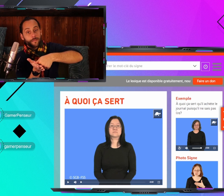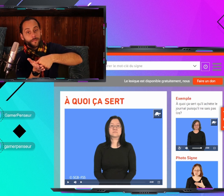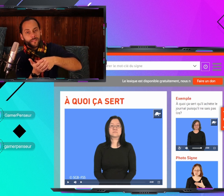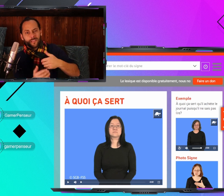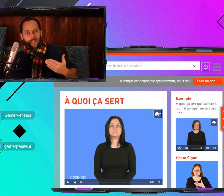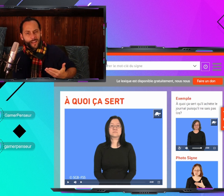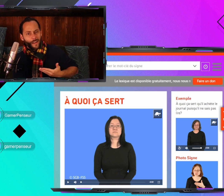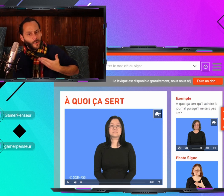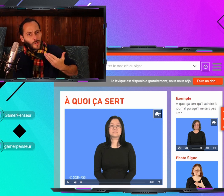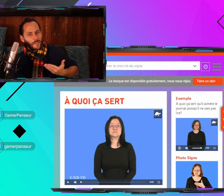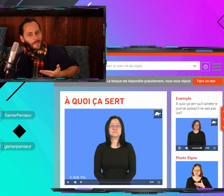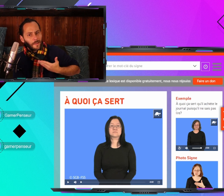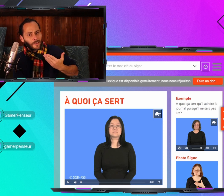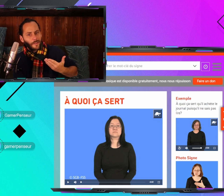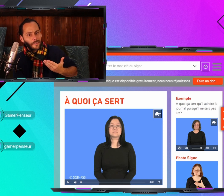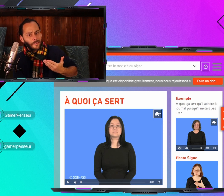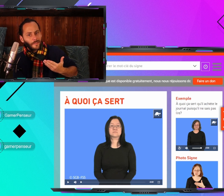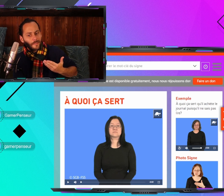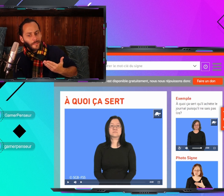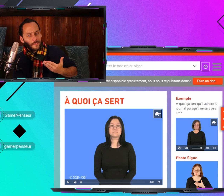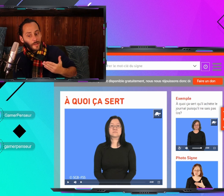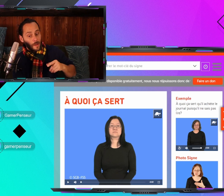achète. À quoi ça sert?